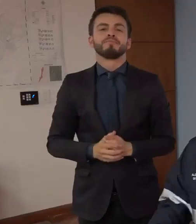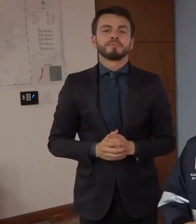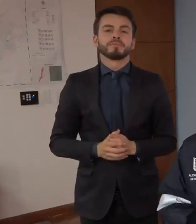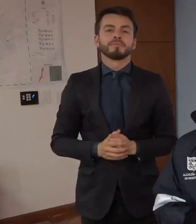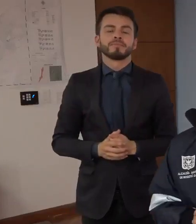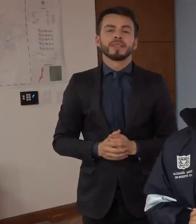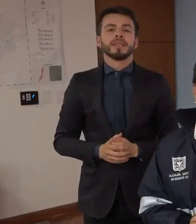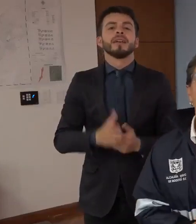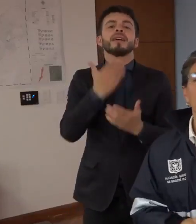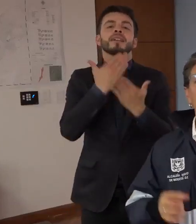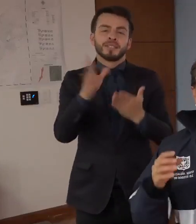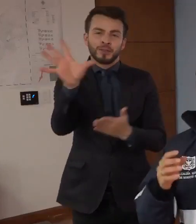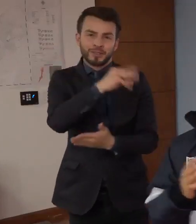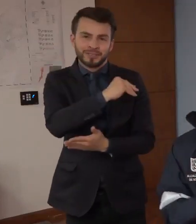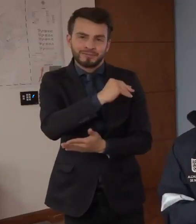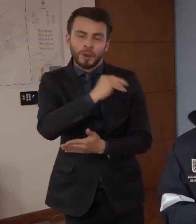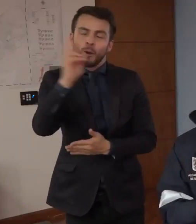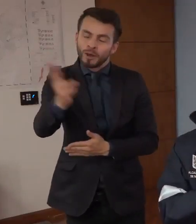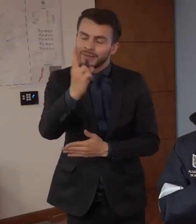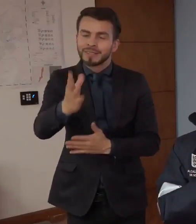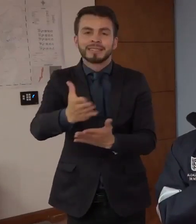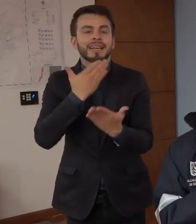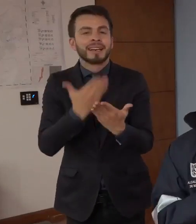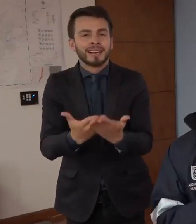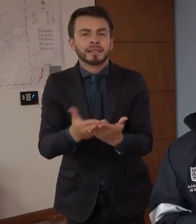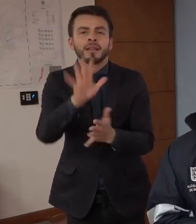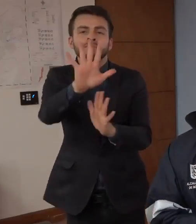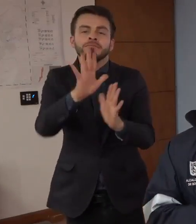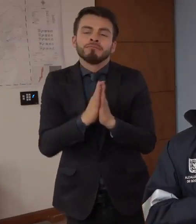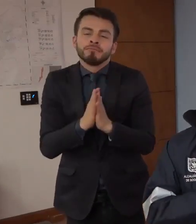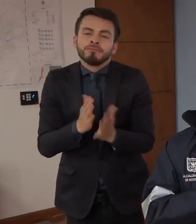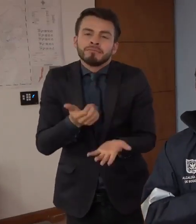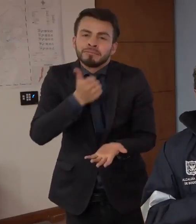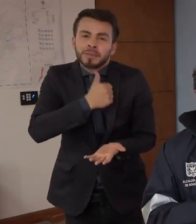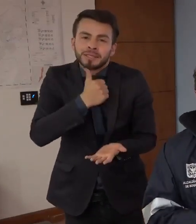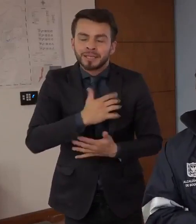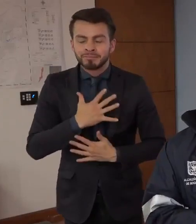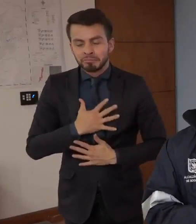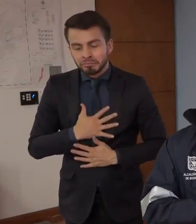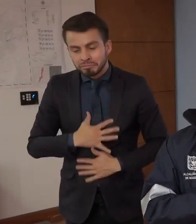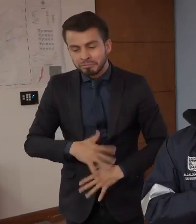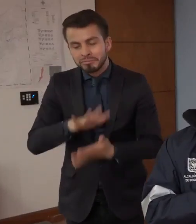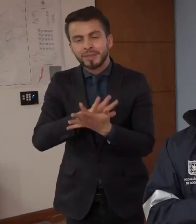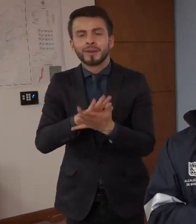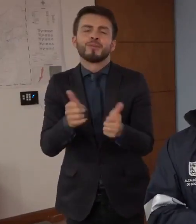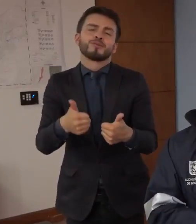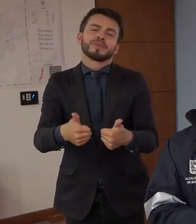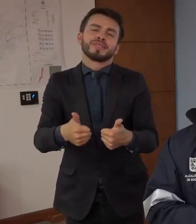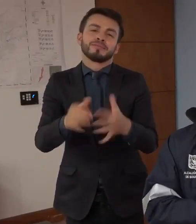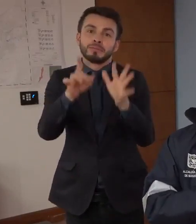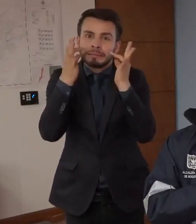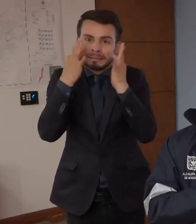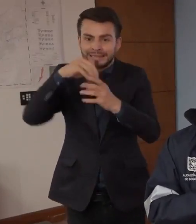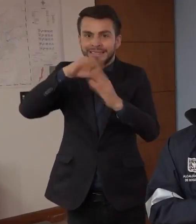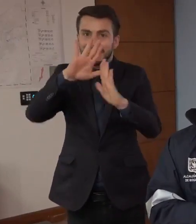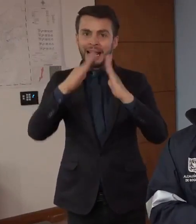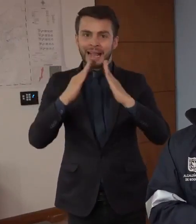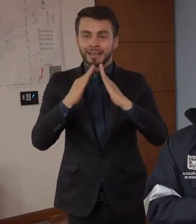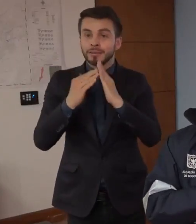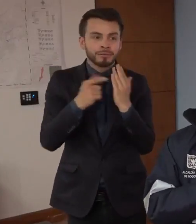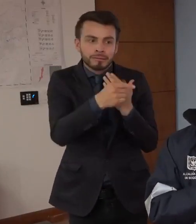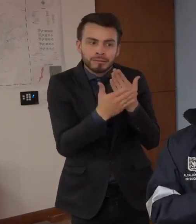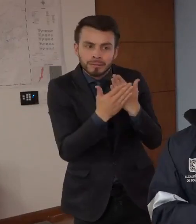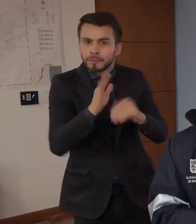Muchas gracias a todos. De nuevo, mil gracias. Gracias por su paciencia, por su serenidad, por su cuidado, por seguir las